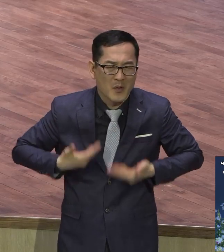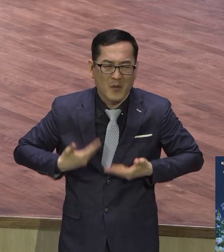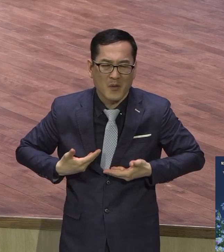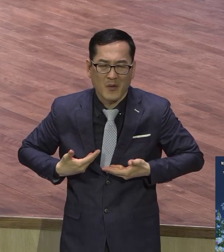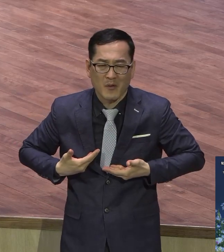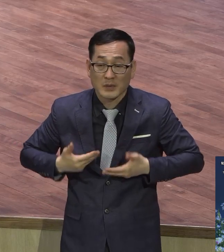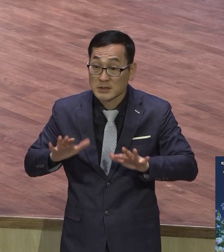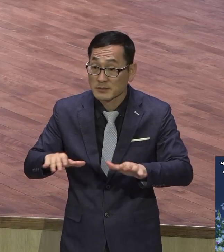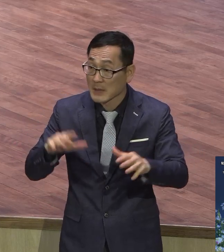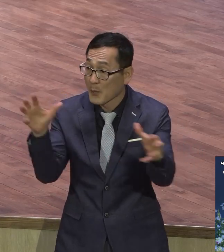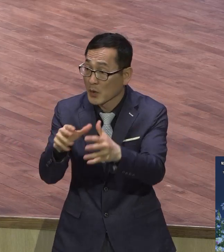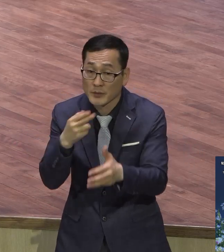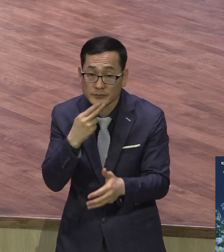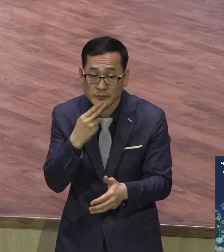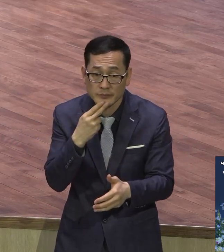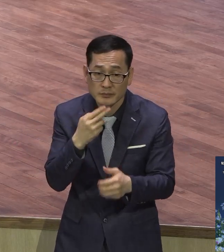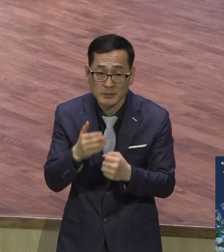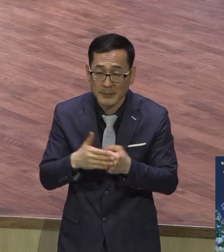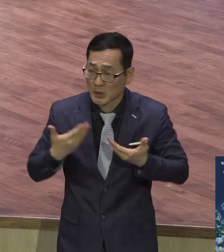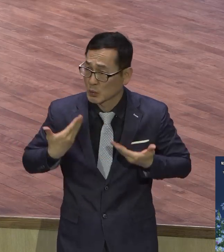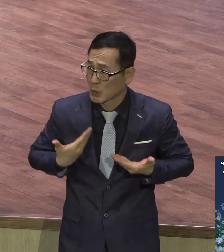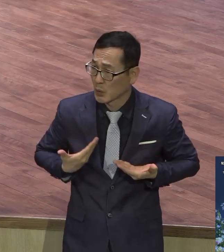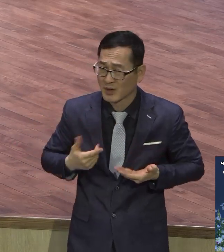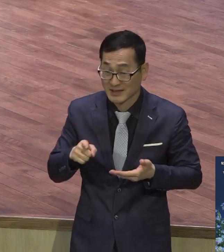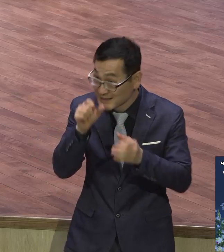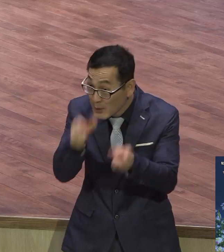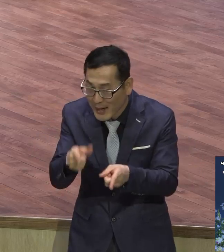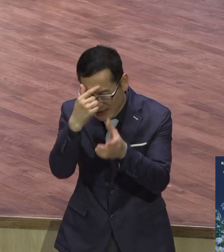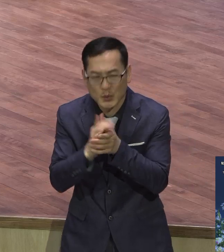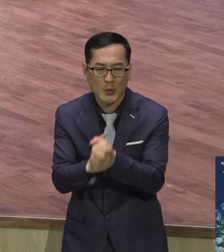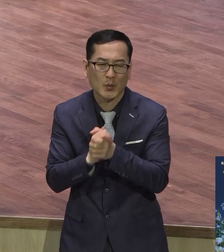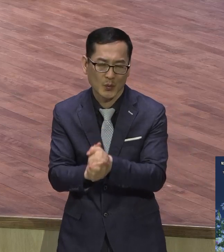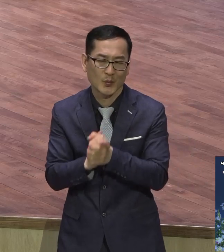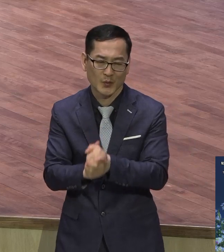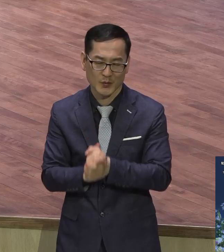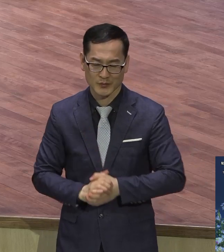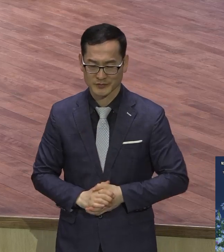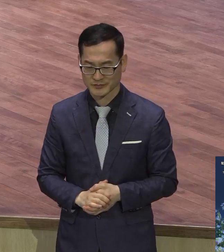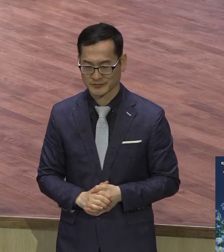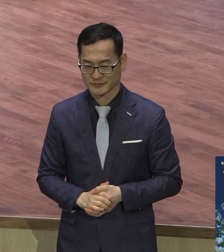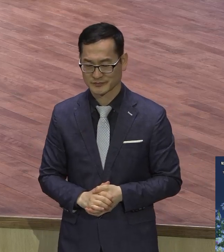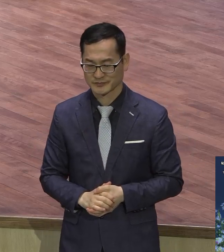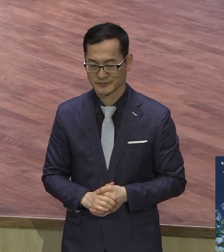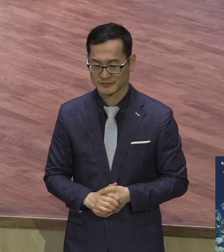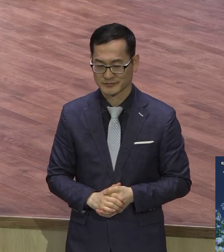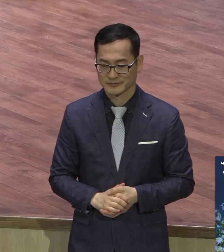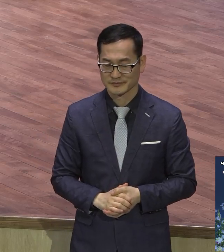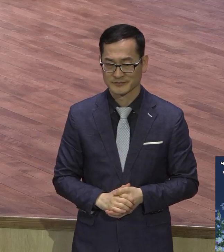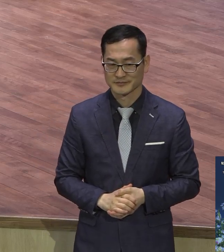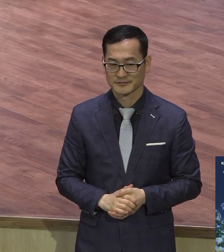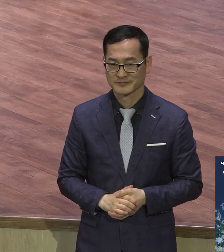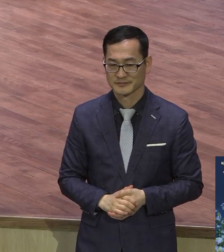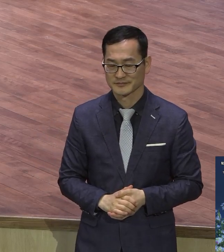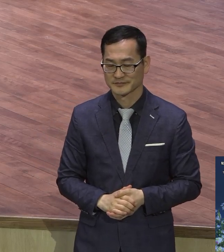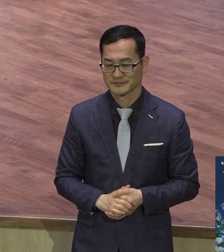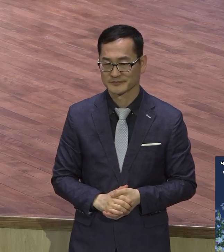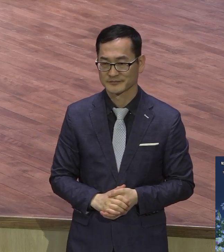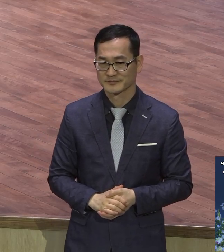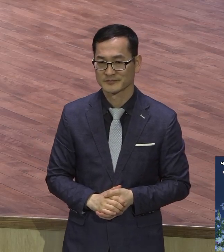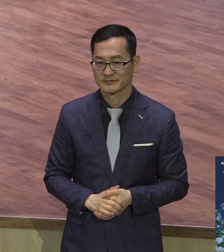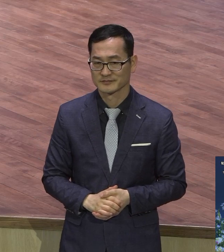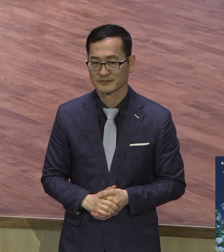지금 각 전도회에 우리 청년회에 우리 대학부 또 꼼짝 못하니까 뭐 하겠어요. 중부 기도 시간 가지라.